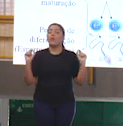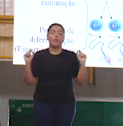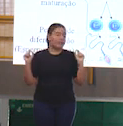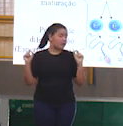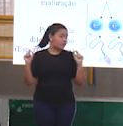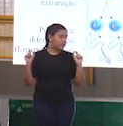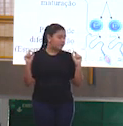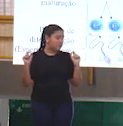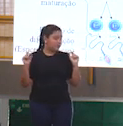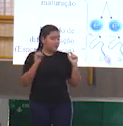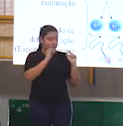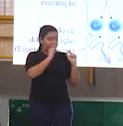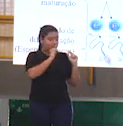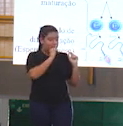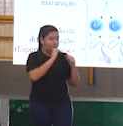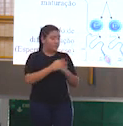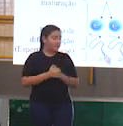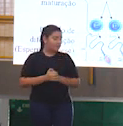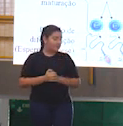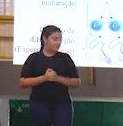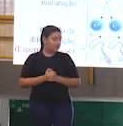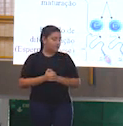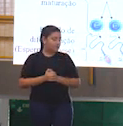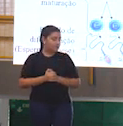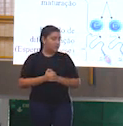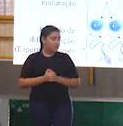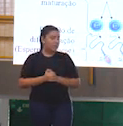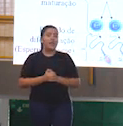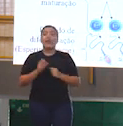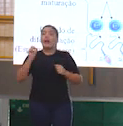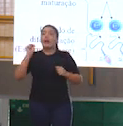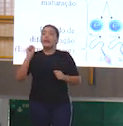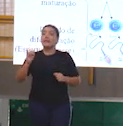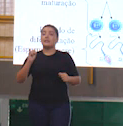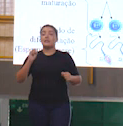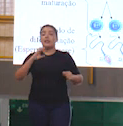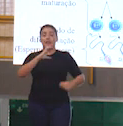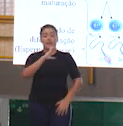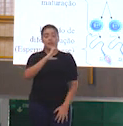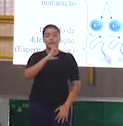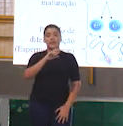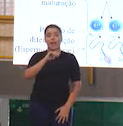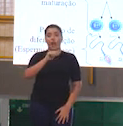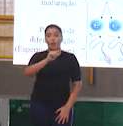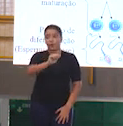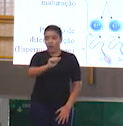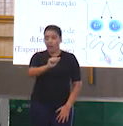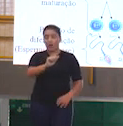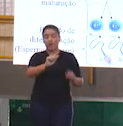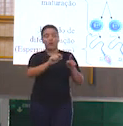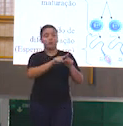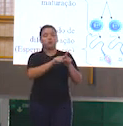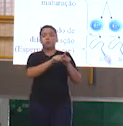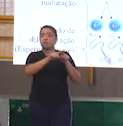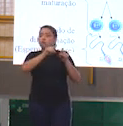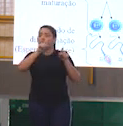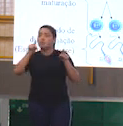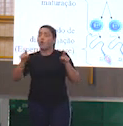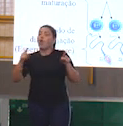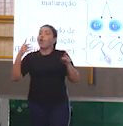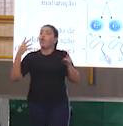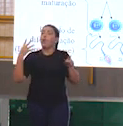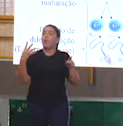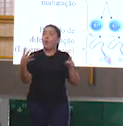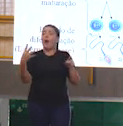isso? Eu quero dizer o seguinte, que para cada célula germinativa são formados